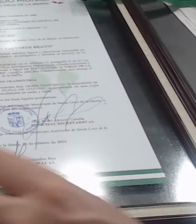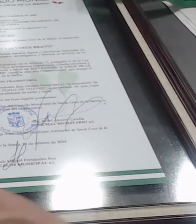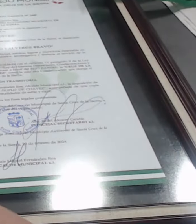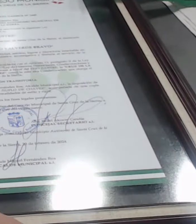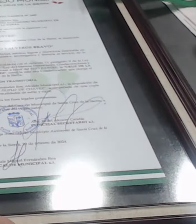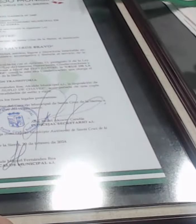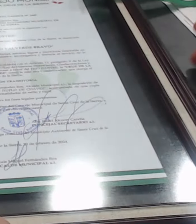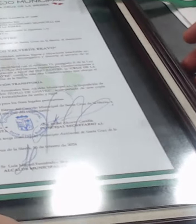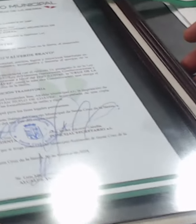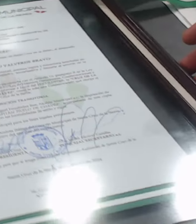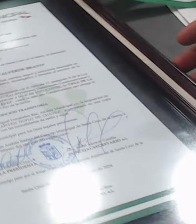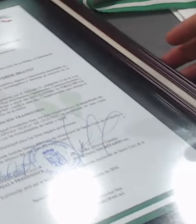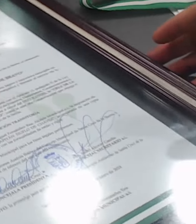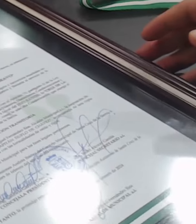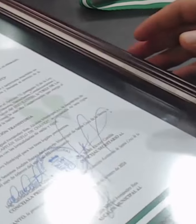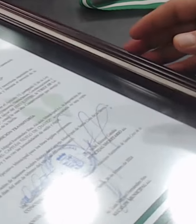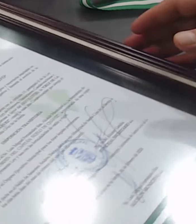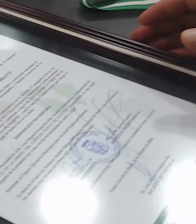créanme que no se iguala